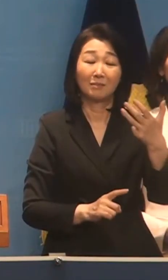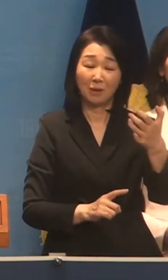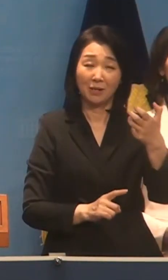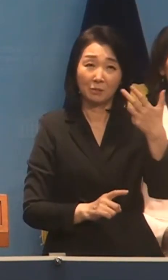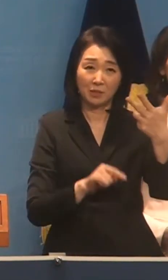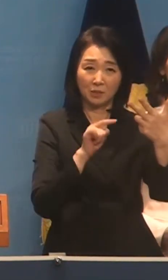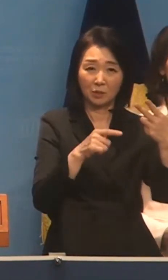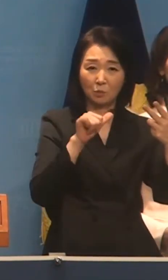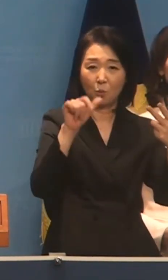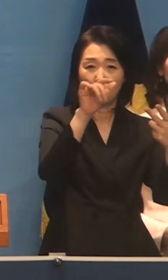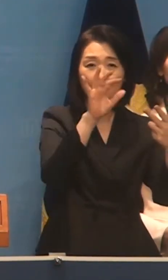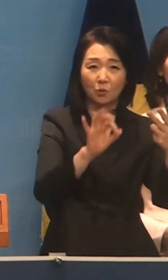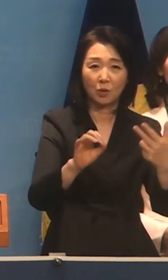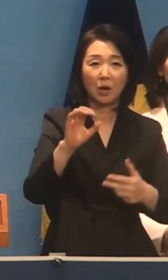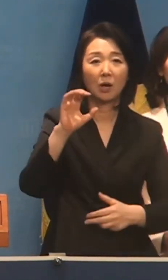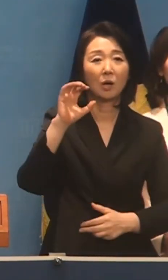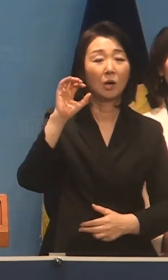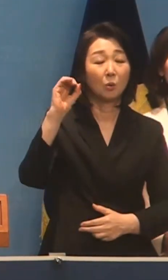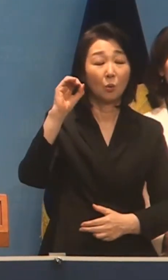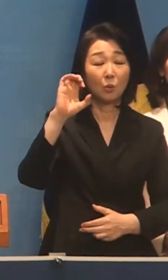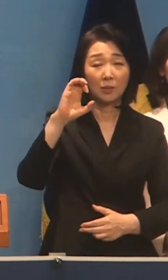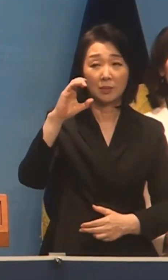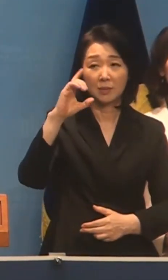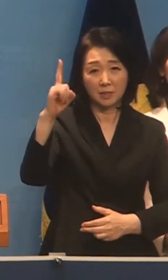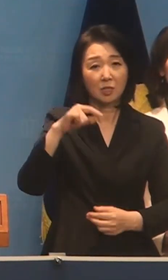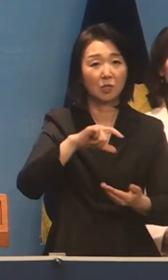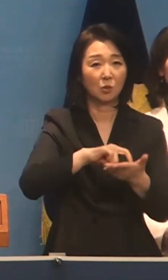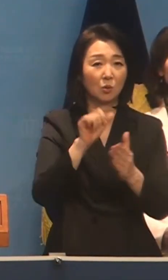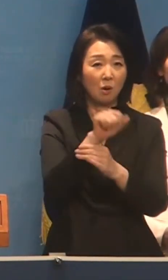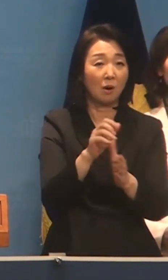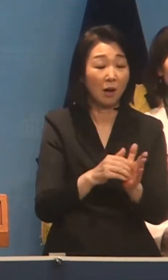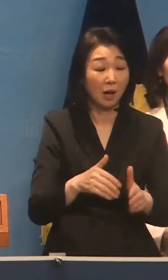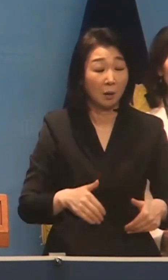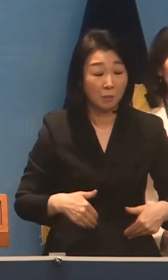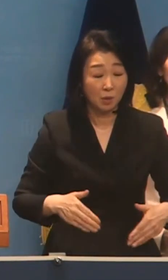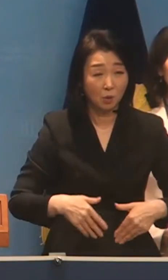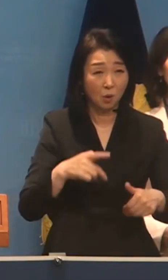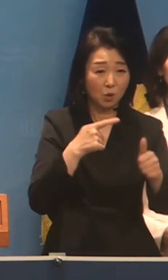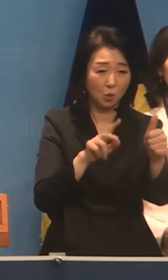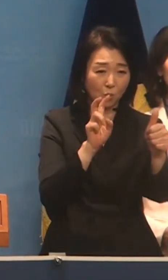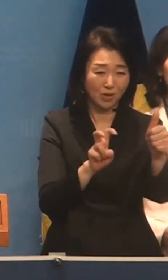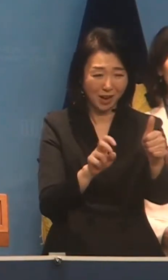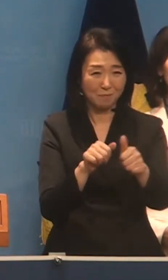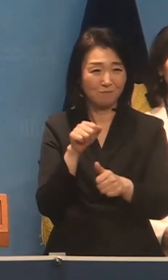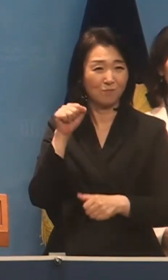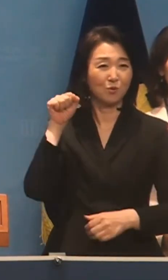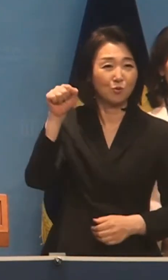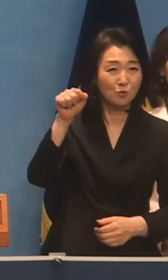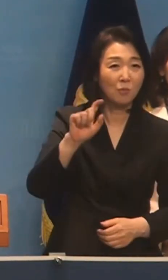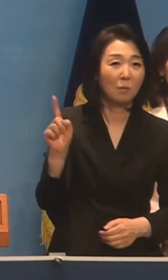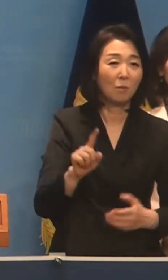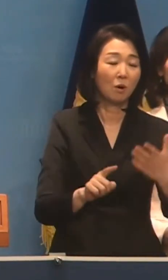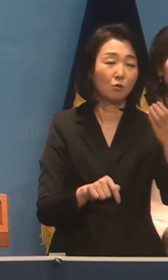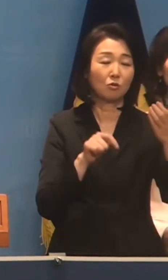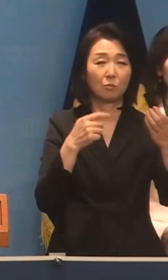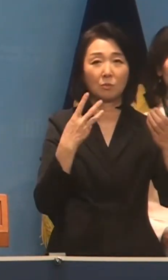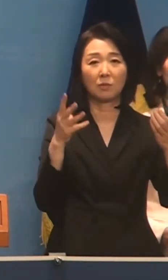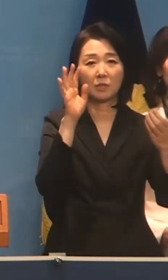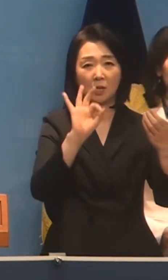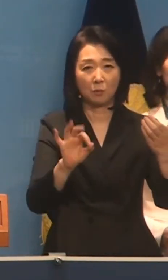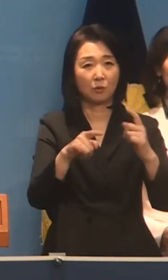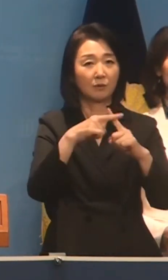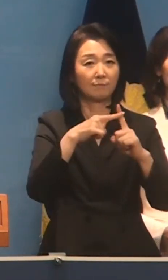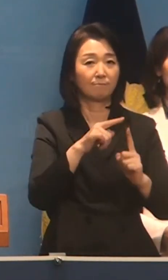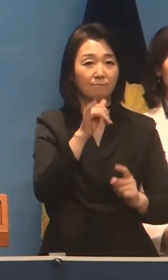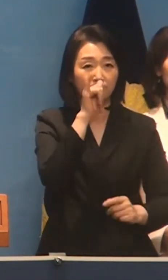87.5%가 OECD 수준으로 허용하고 교육감 휴직 후 출마도 90.4%가